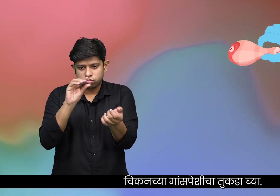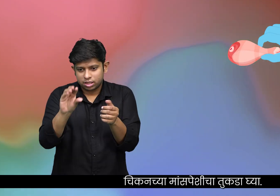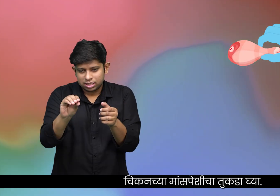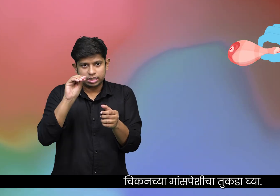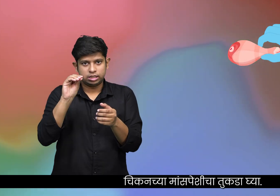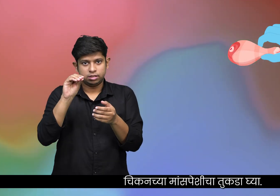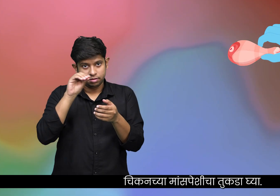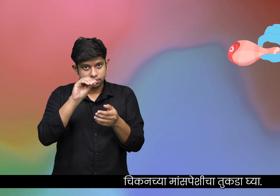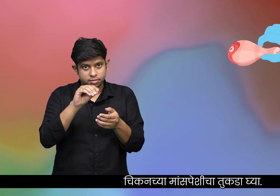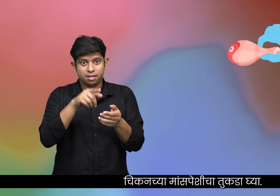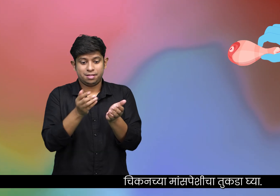मांसपेशीचा एक तुकडा घ्या.